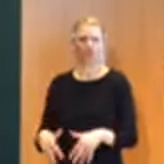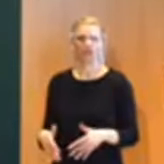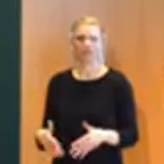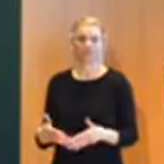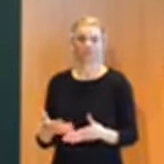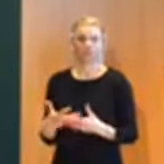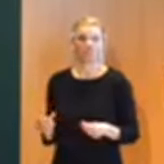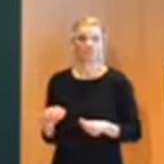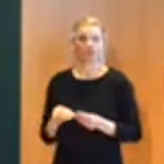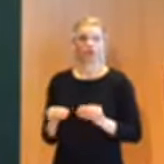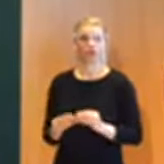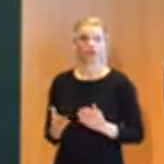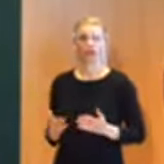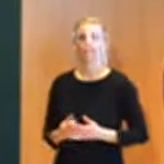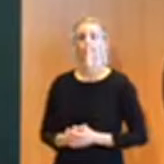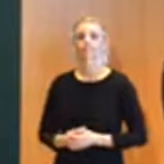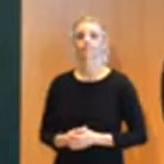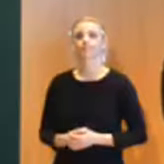bezpredmetná.